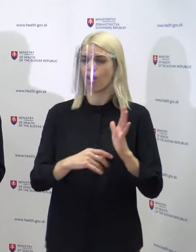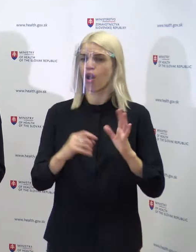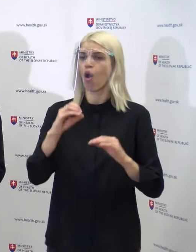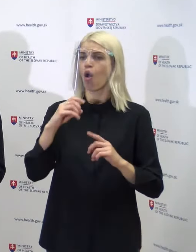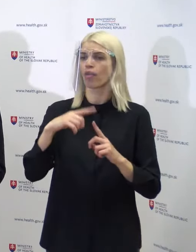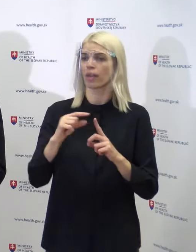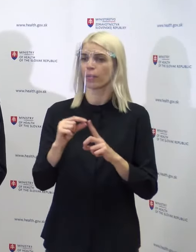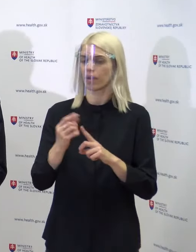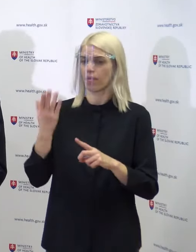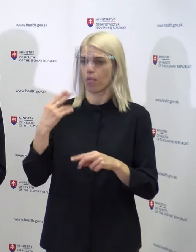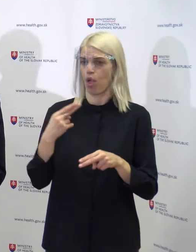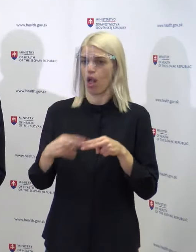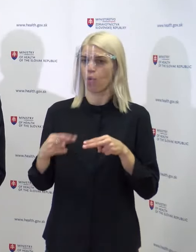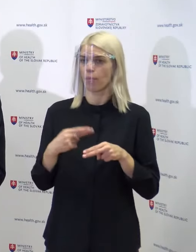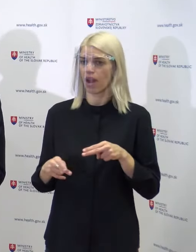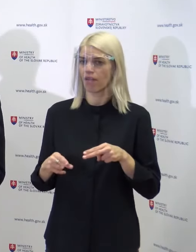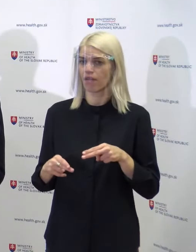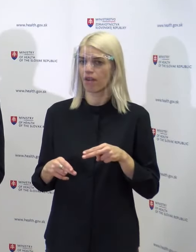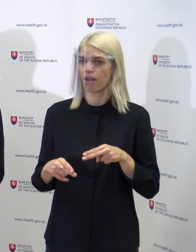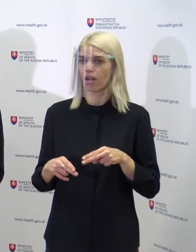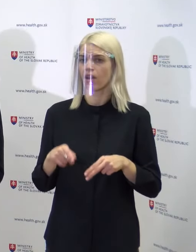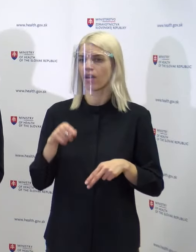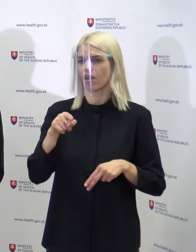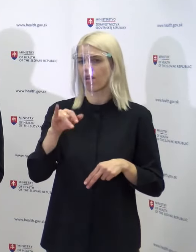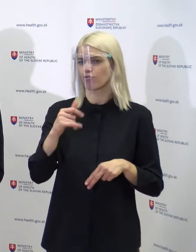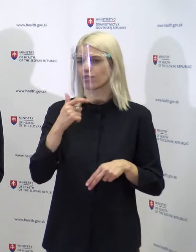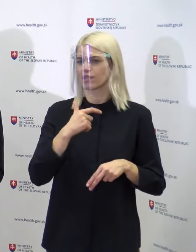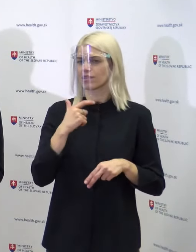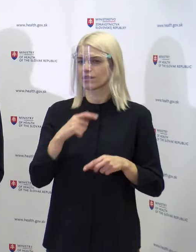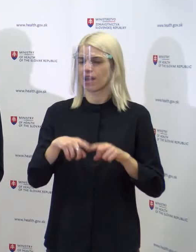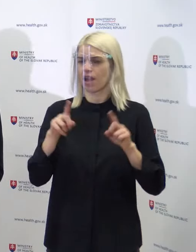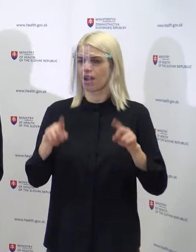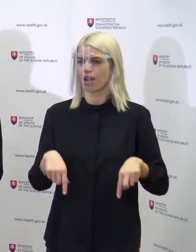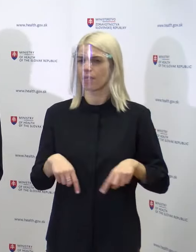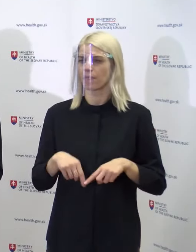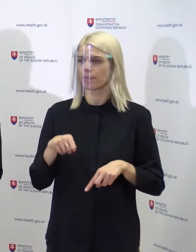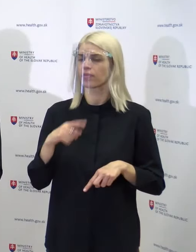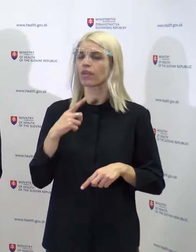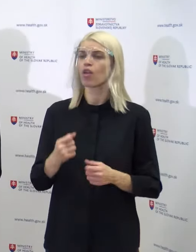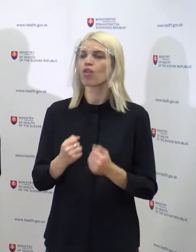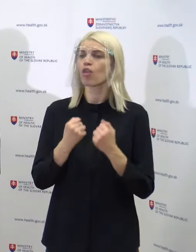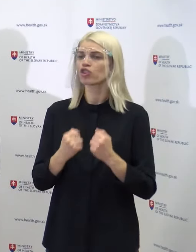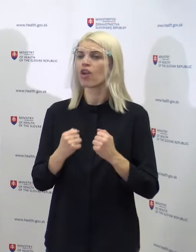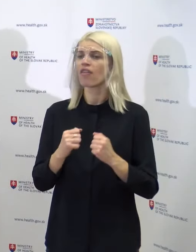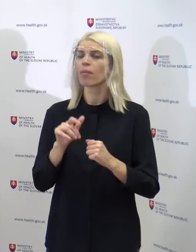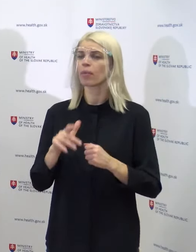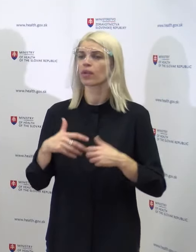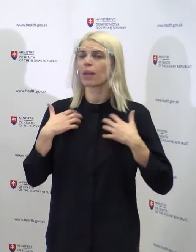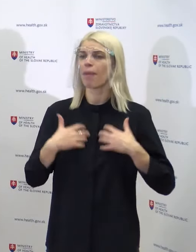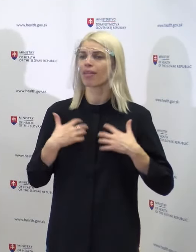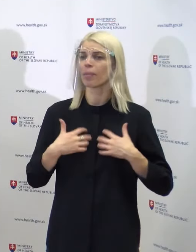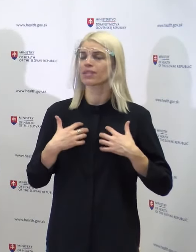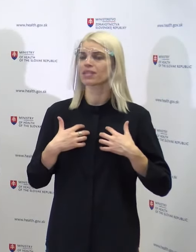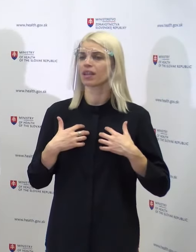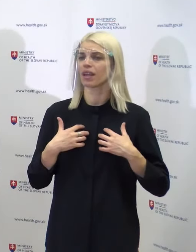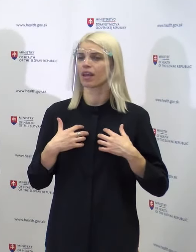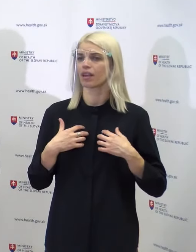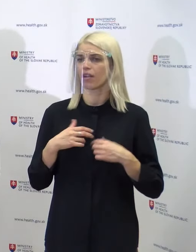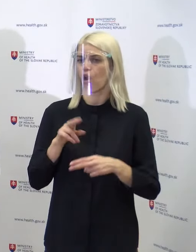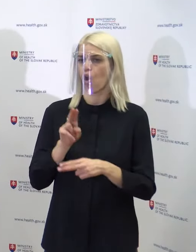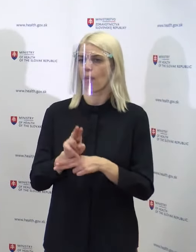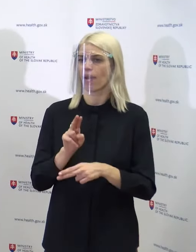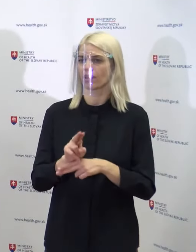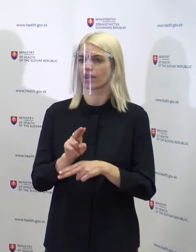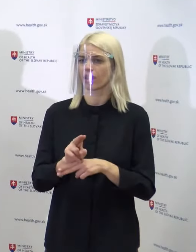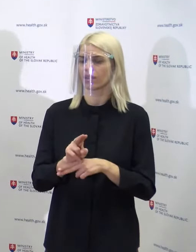bol upravený. Myslím, že máte ešte pôvodnú verziu. Hovoríme o dodržiavaní protipandemických opatrení celkovo v hromadnej doprave, hlavne